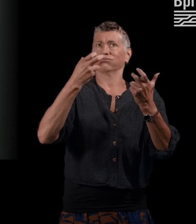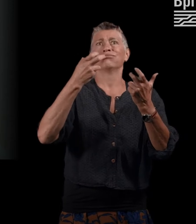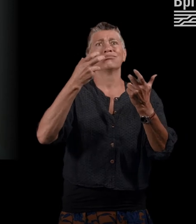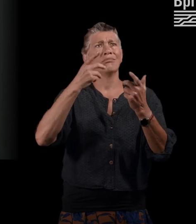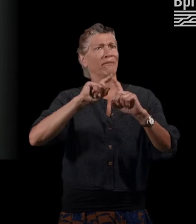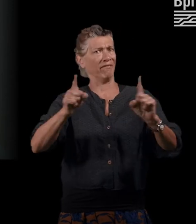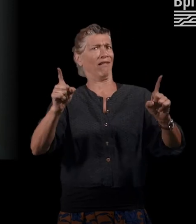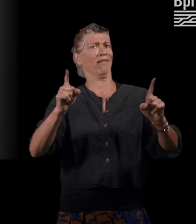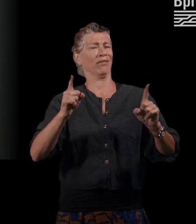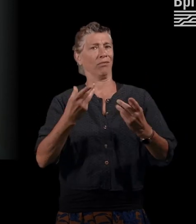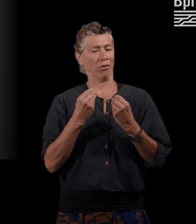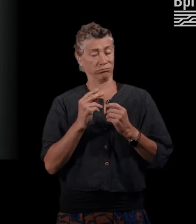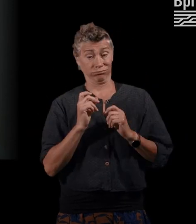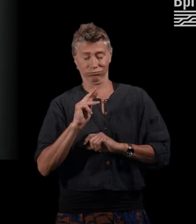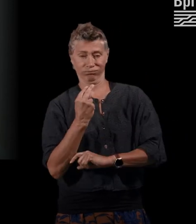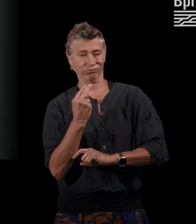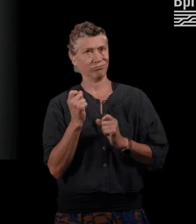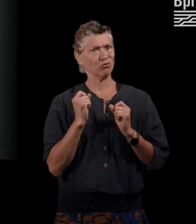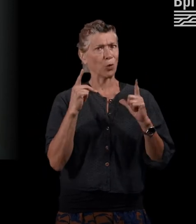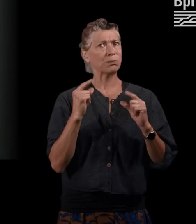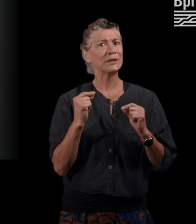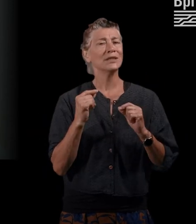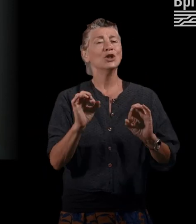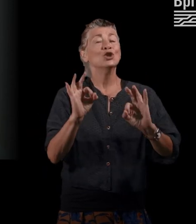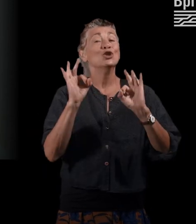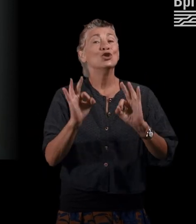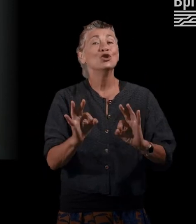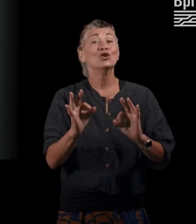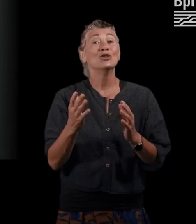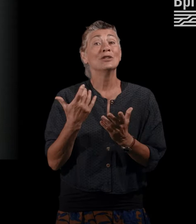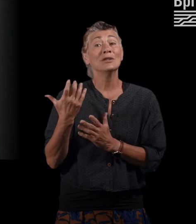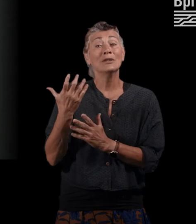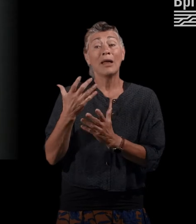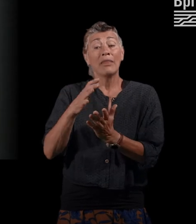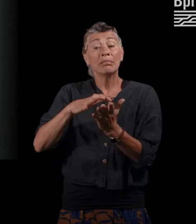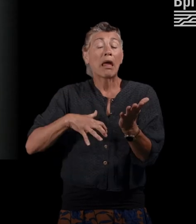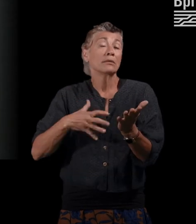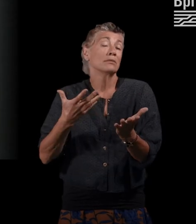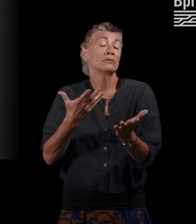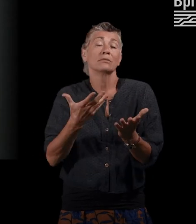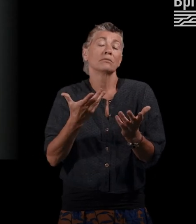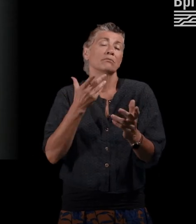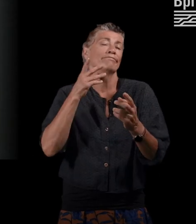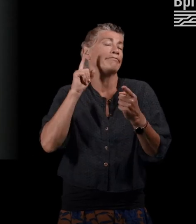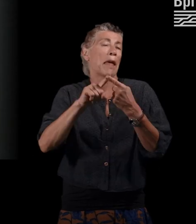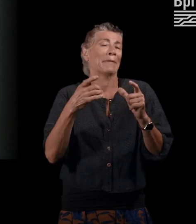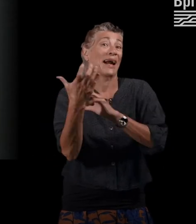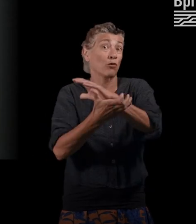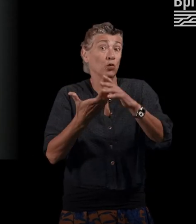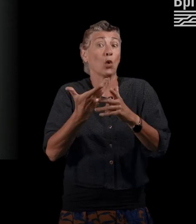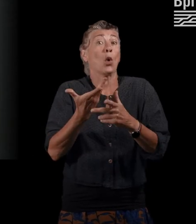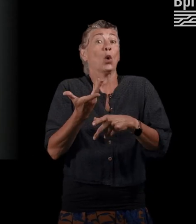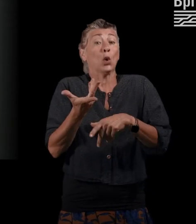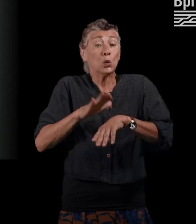me surprend moi-même. Ça s'est reproduit quand j'ai commencé à écrire ce texte sur la Révolution à